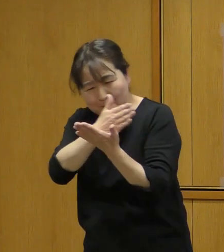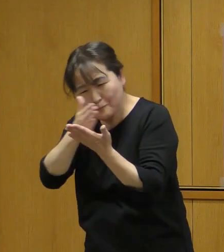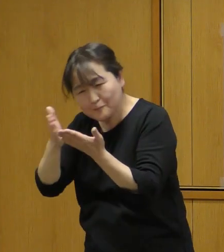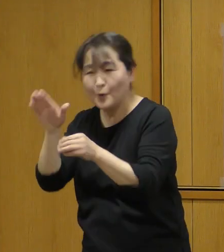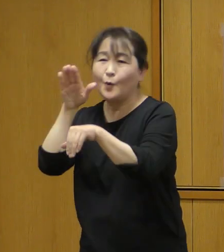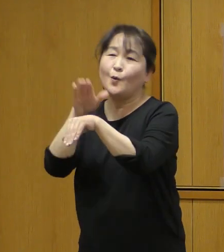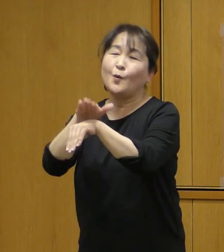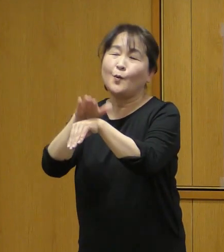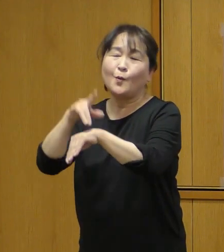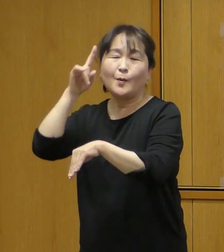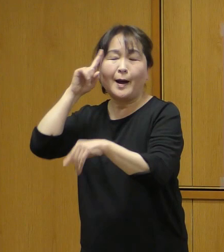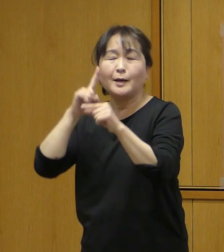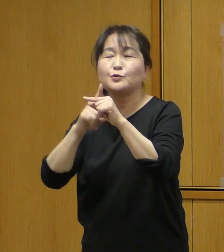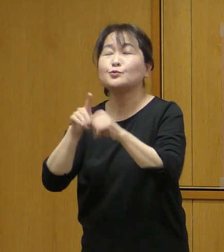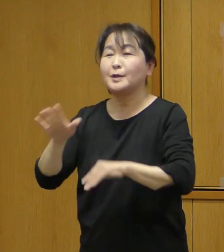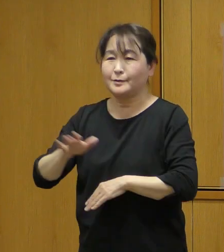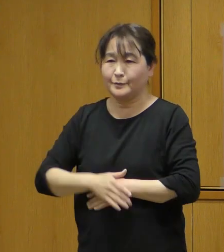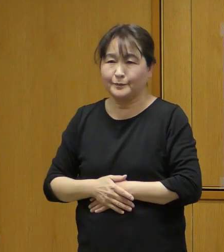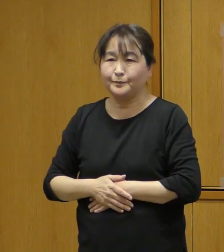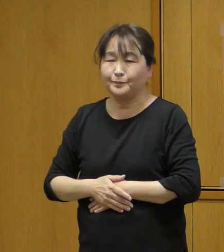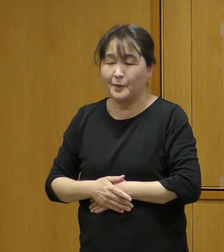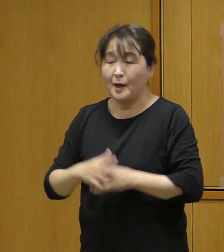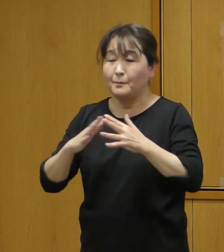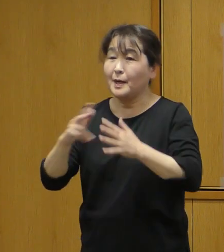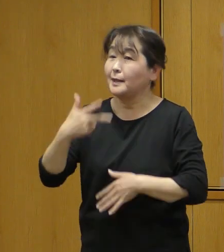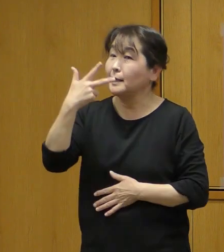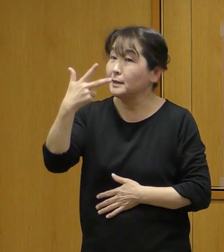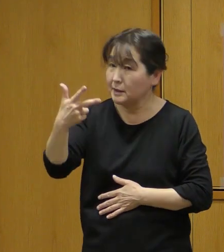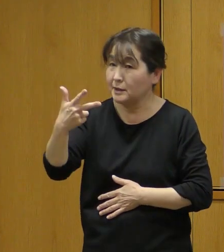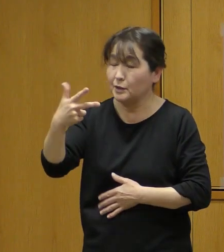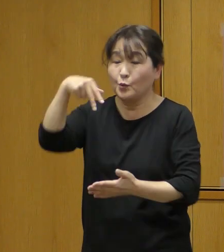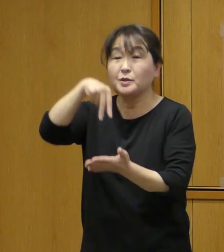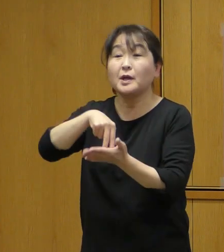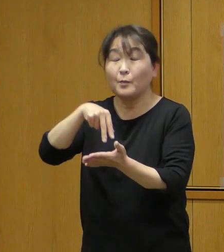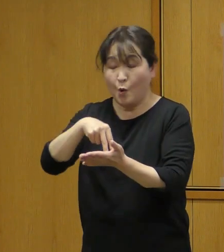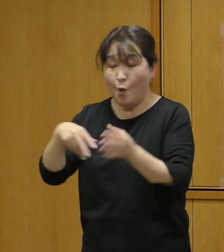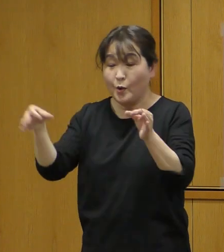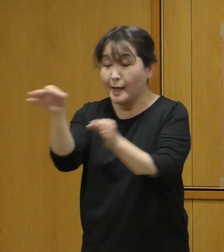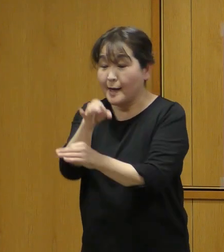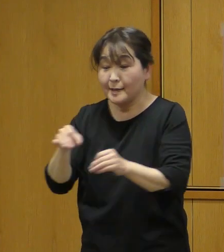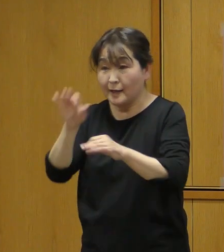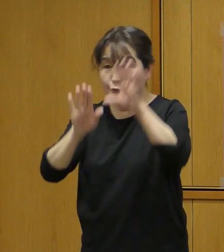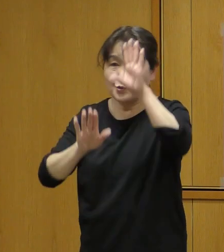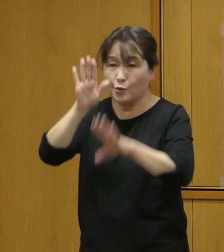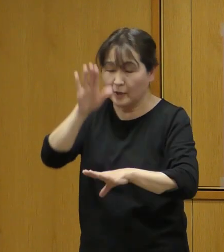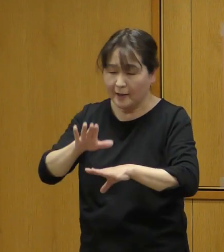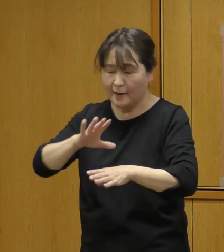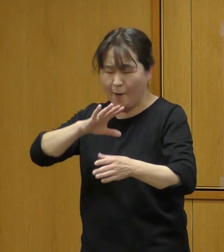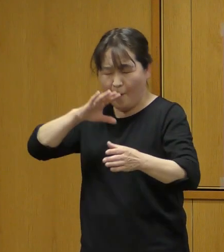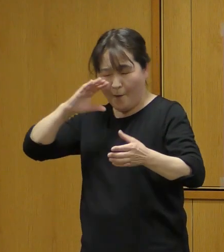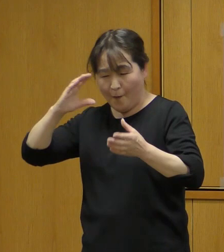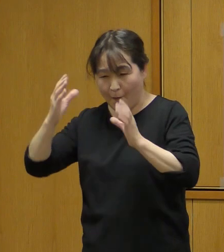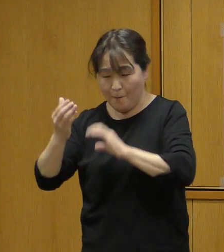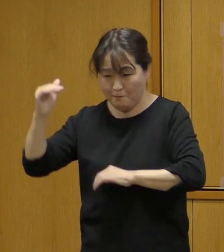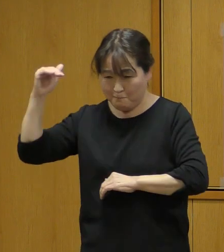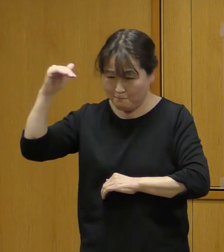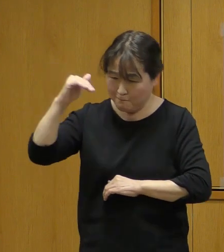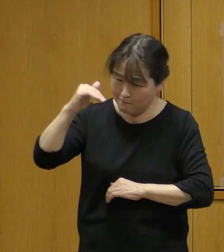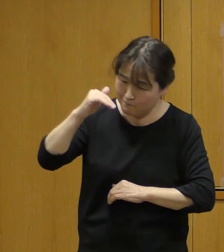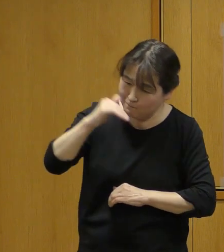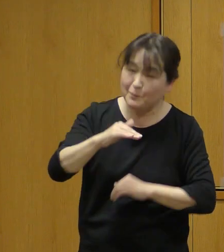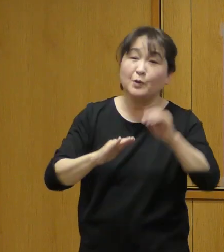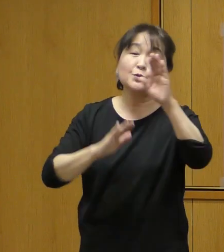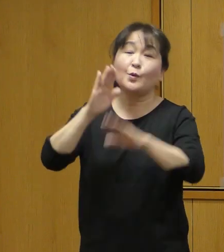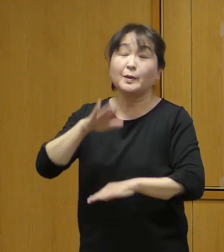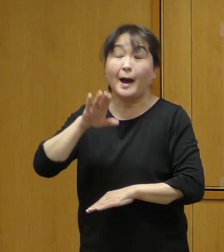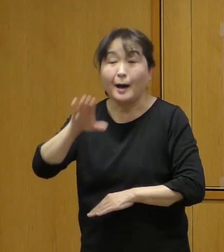まれております。本市においても経済活動に大きな影響が生じている状況